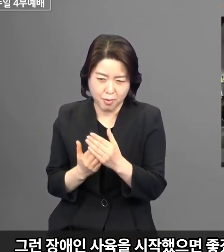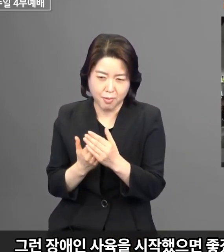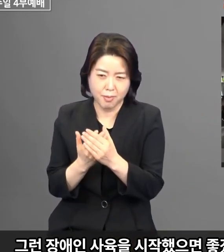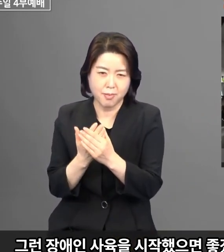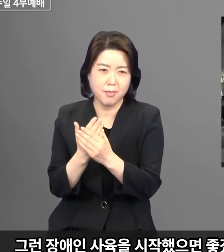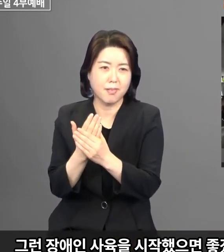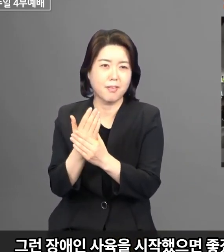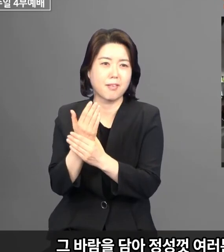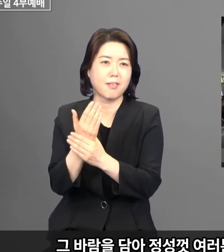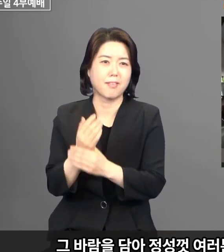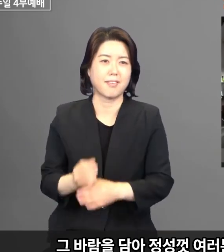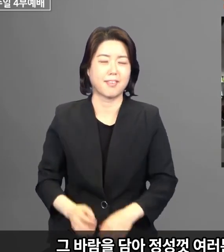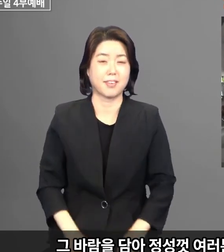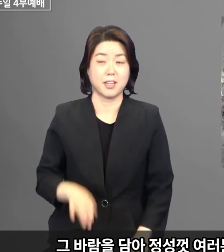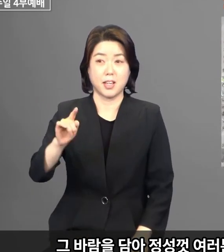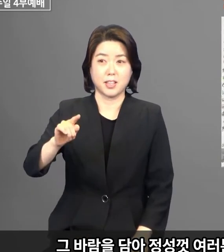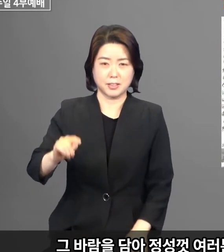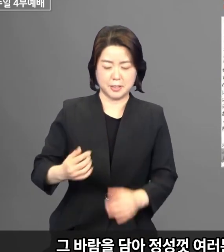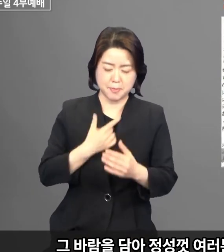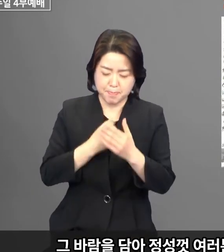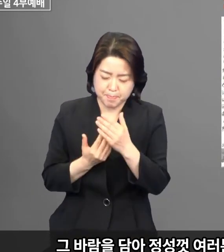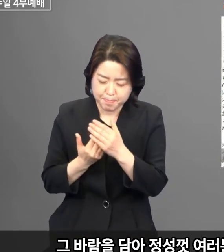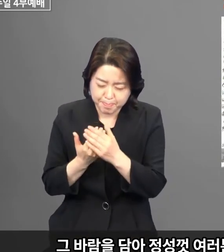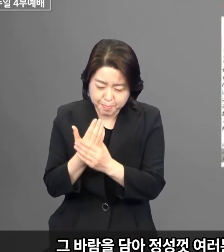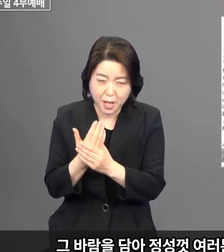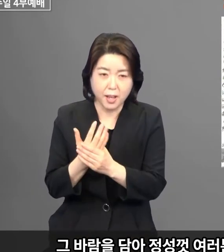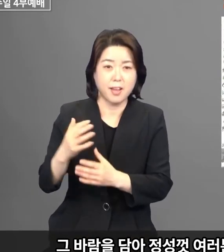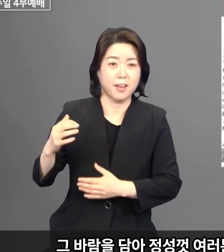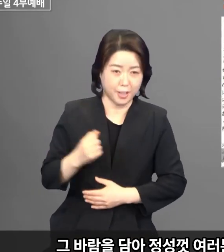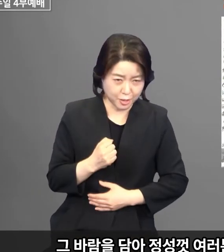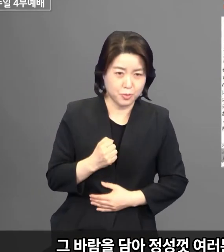불어왔습니다. 그 바람을 담아